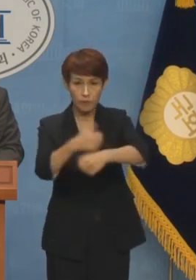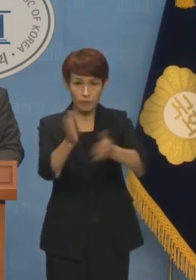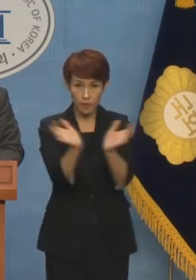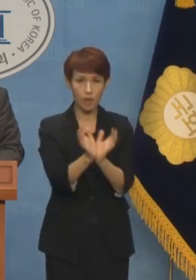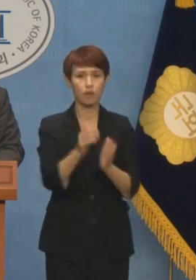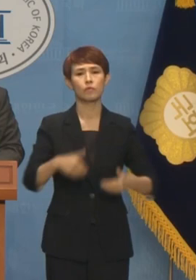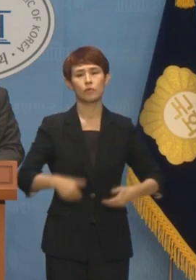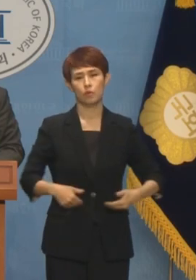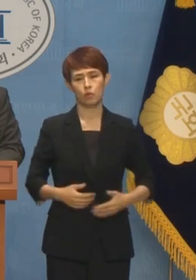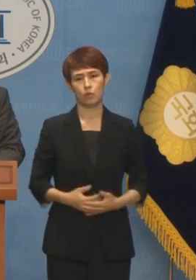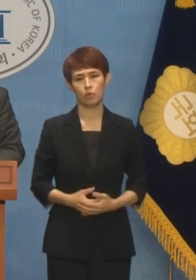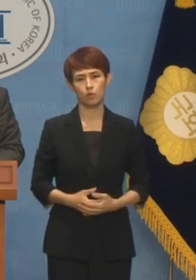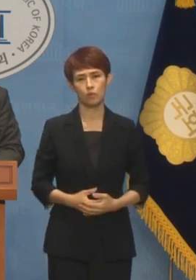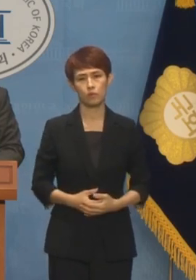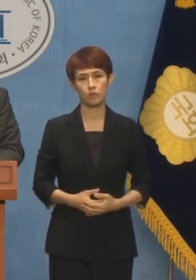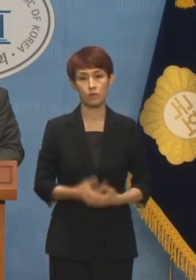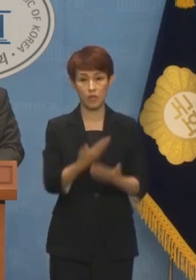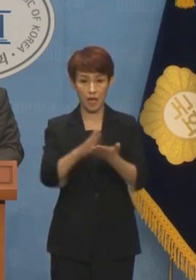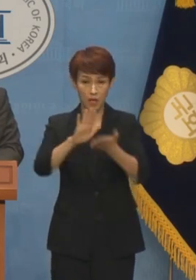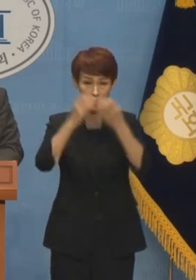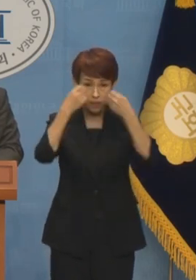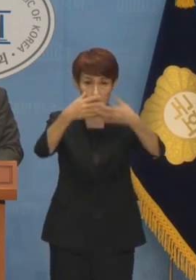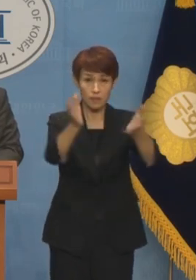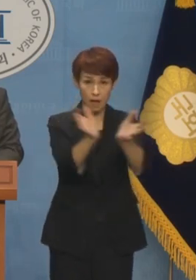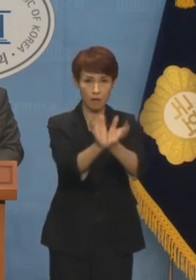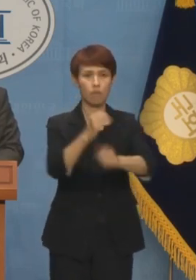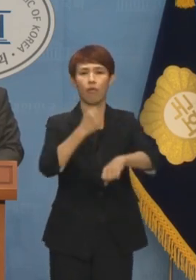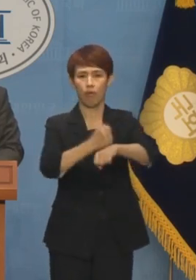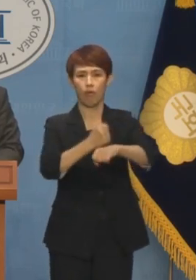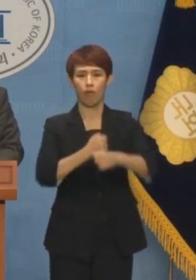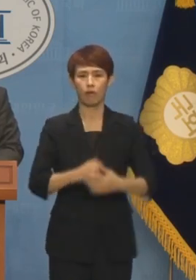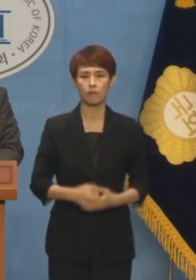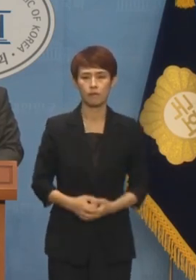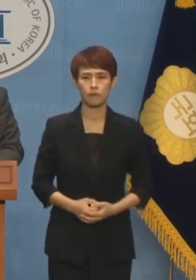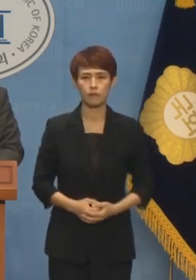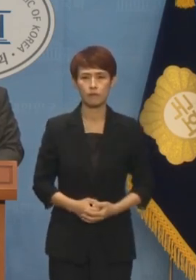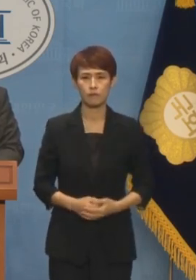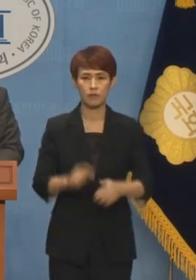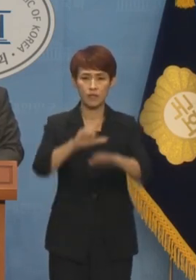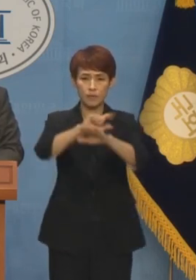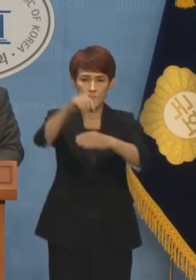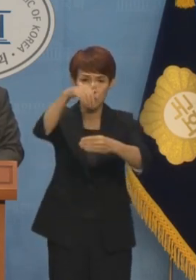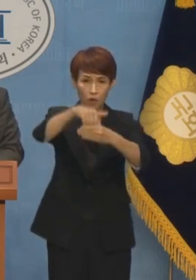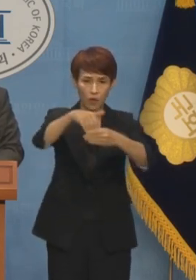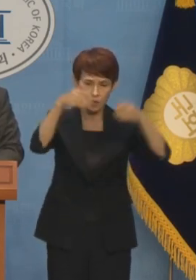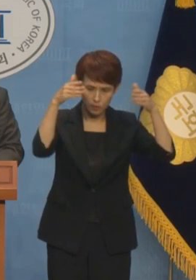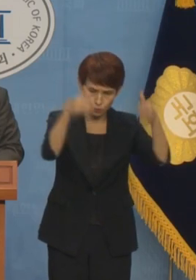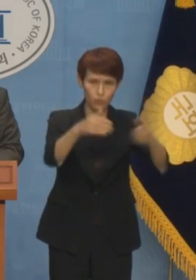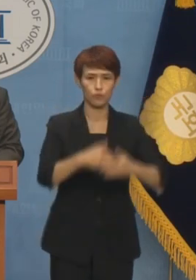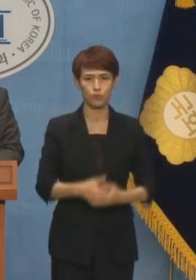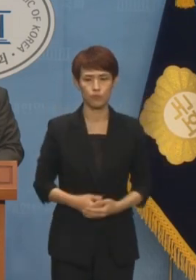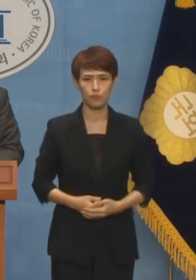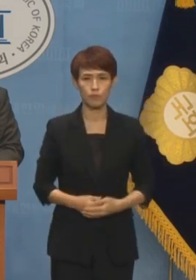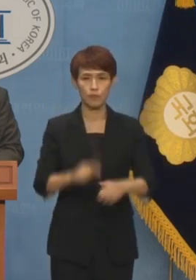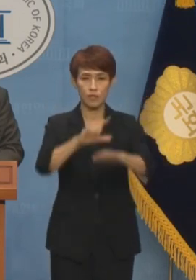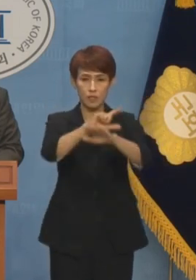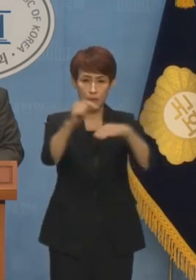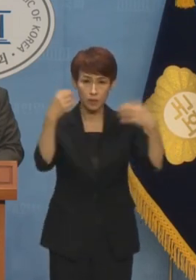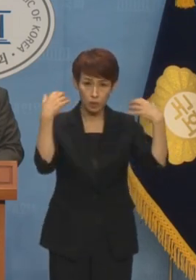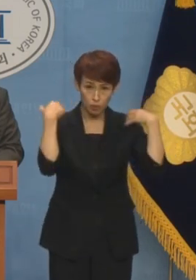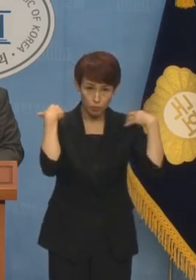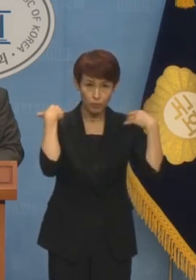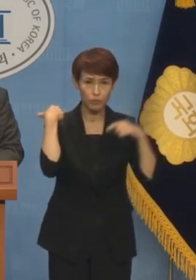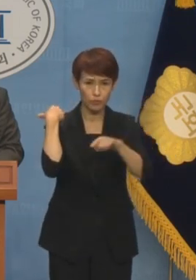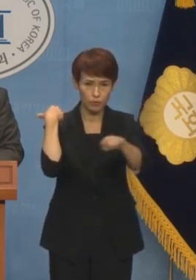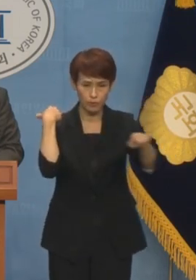합니다. 적어도 개혁신당은 그래야 합니다. 지방선거에 집중하겠습니다. 지방정부의 수권